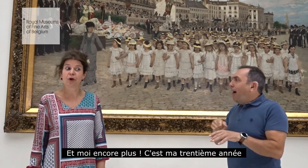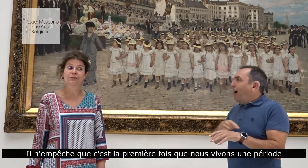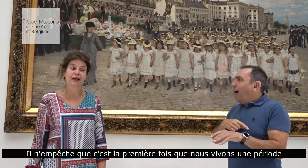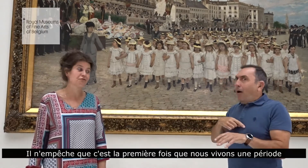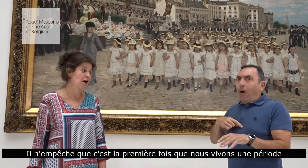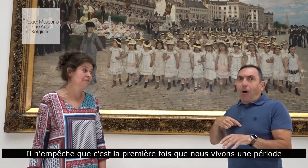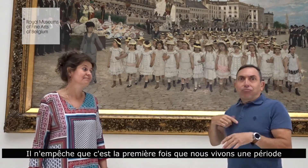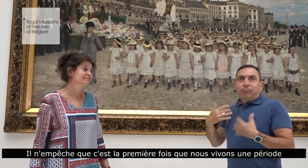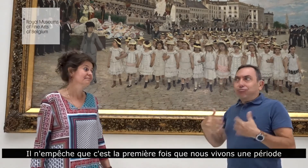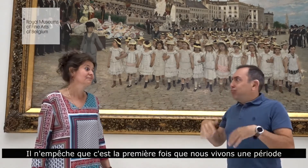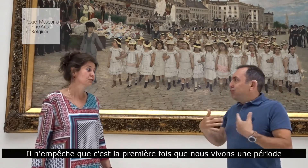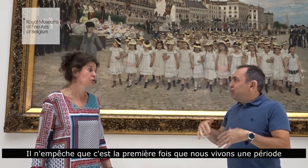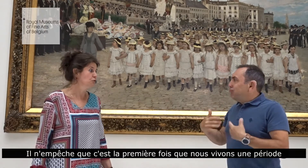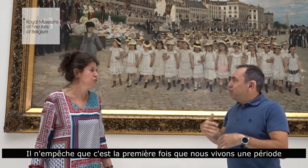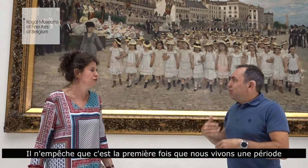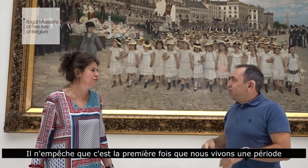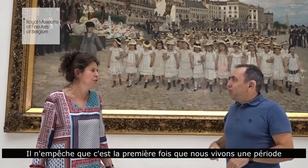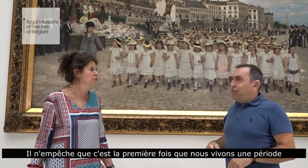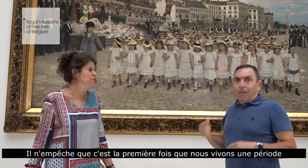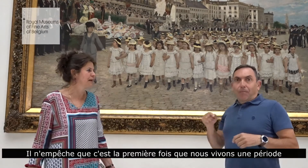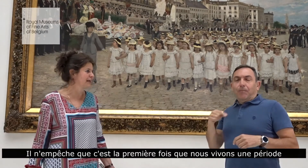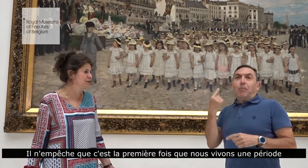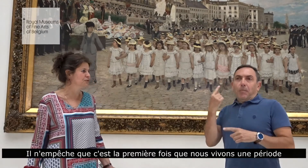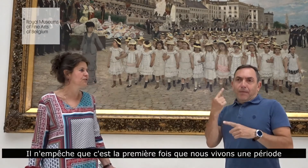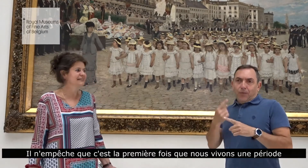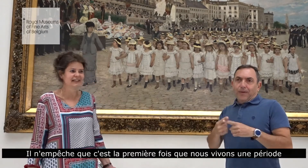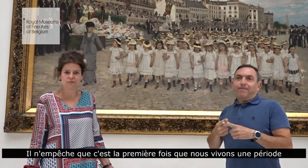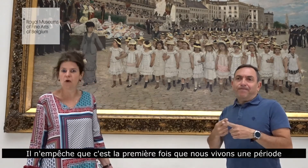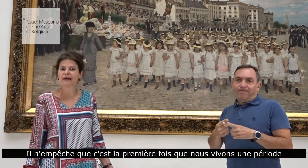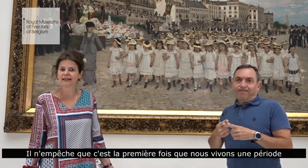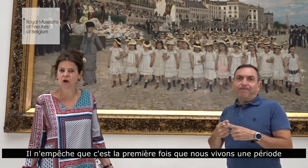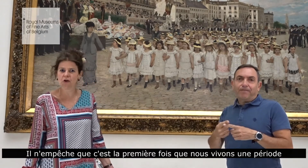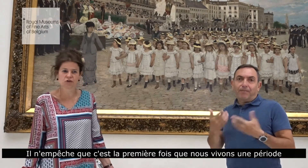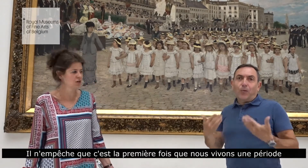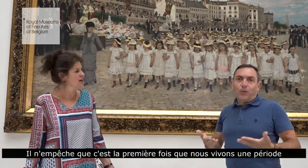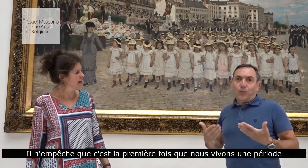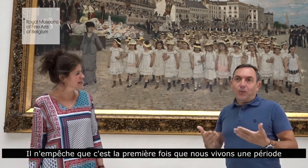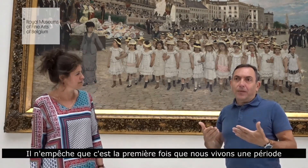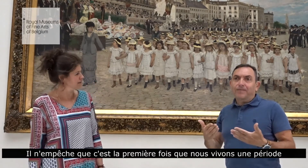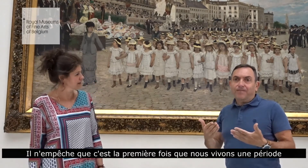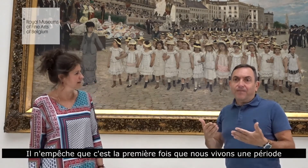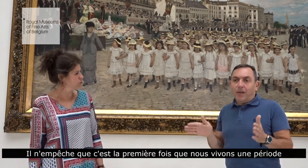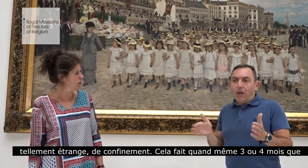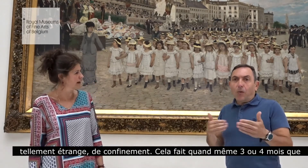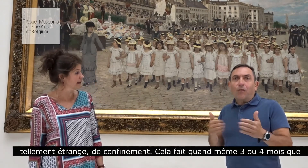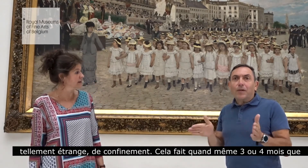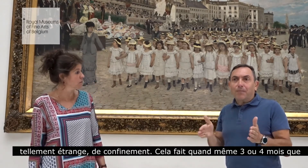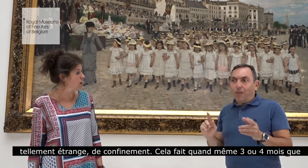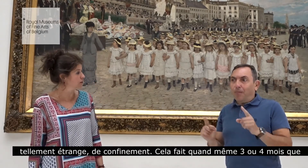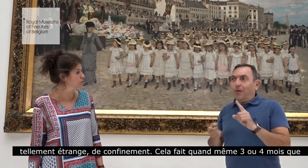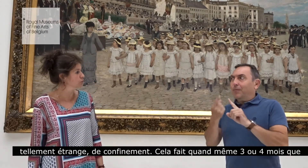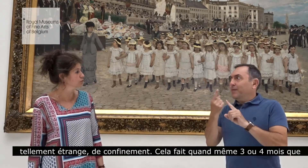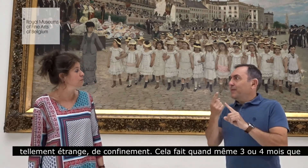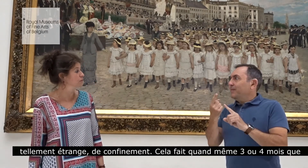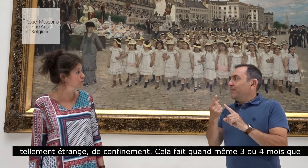première fois que nous vivons une période tellement étrange. Ça fait 3-4 mois que nous ne nous sommes plus vus,